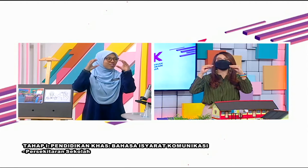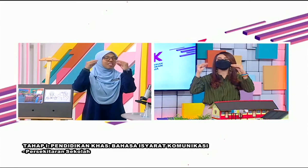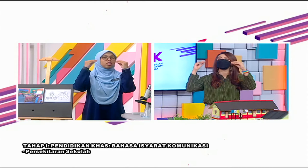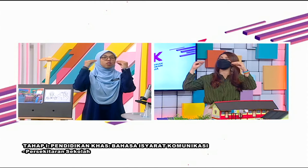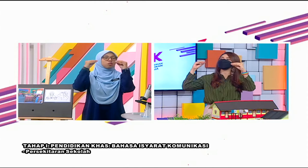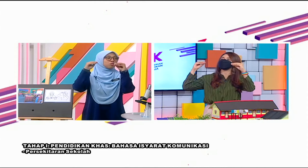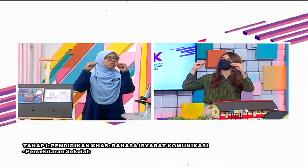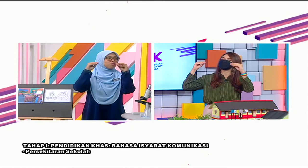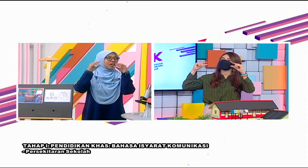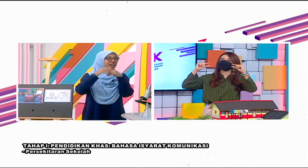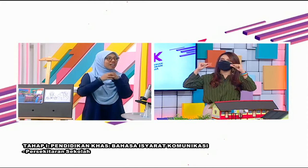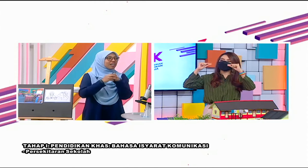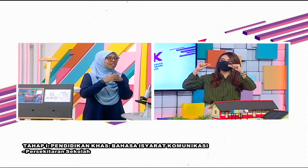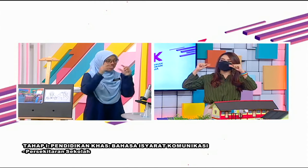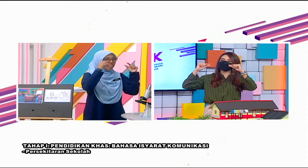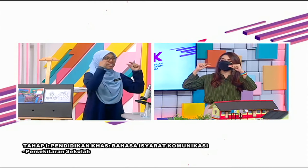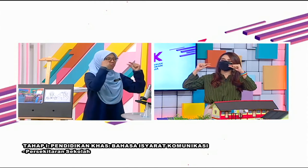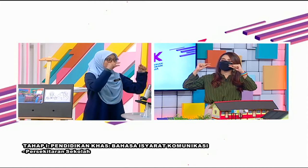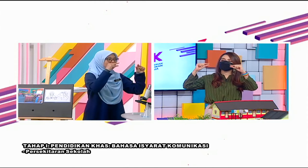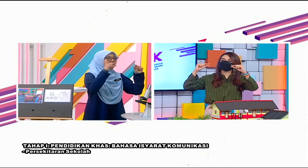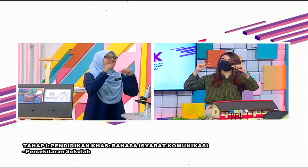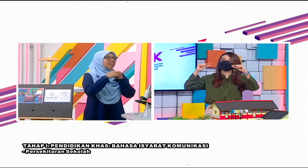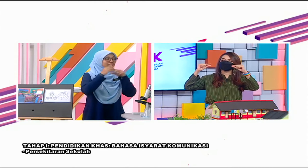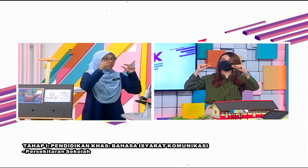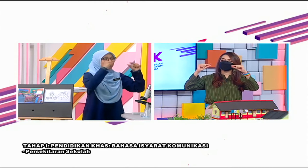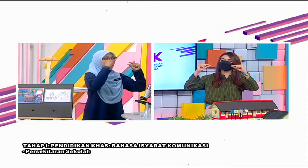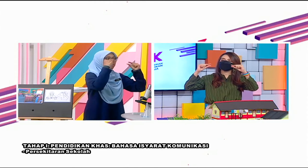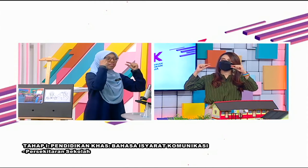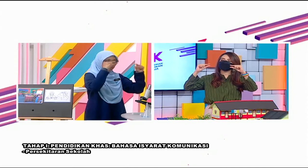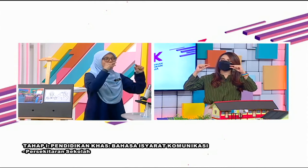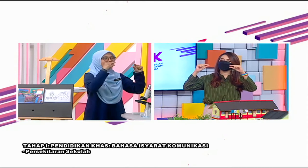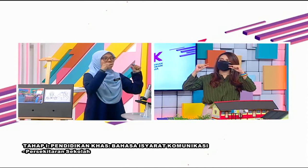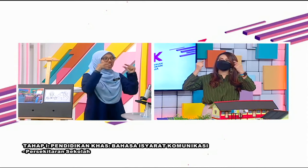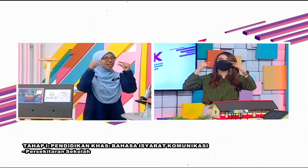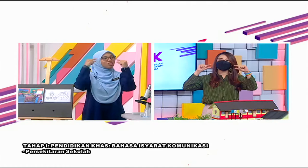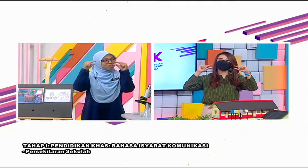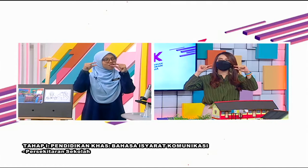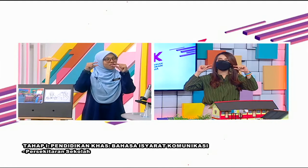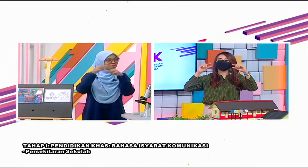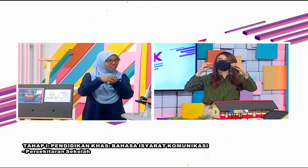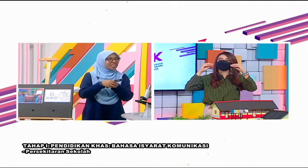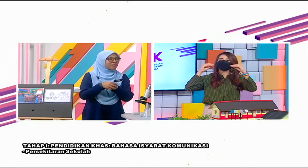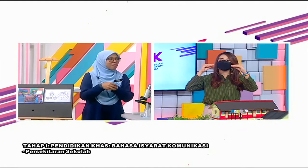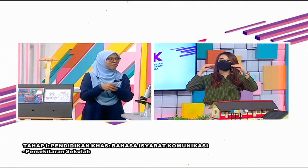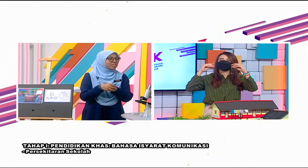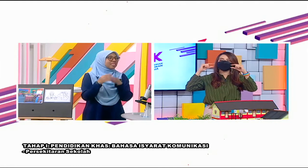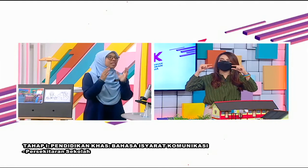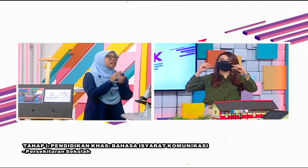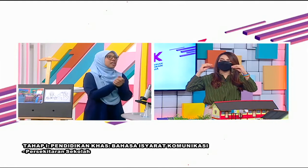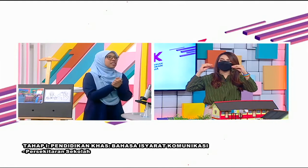Sebab ni ji. Guru. Ji ke sini ji. Ji macam ni. Ji betul macam ni. Macam ni pun boleh. Guru. Boleh. Apa beza jadi